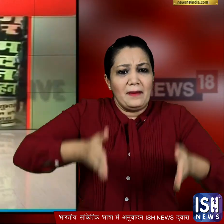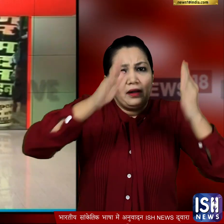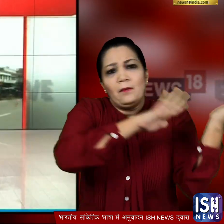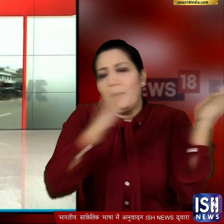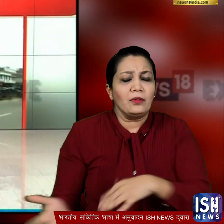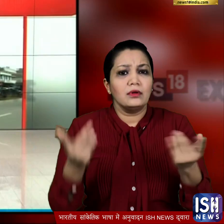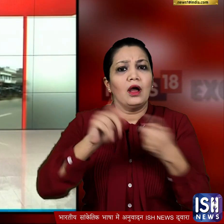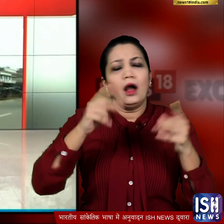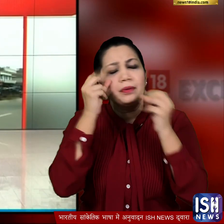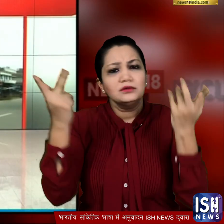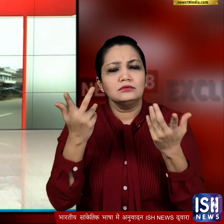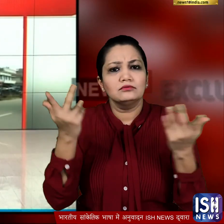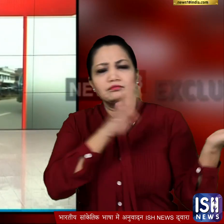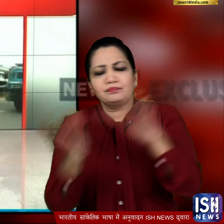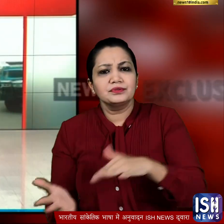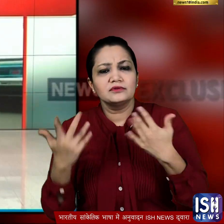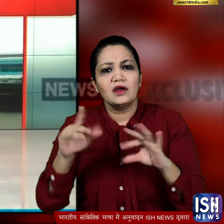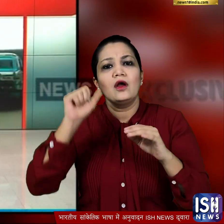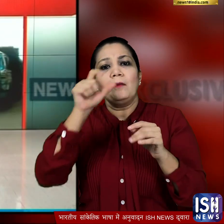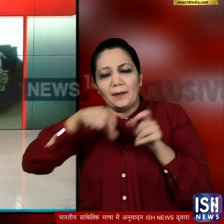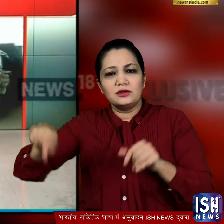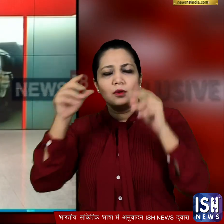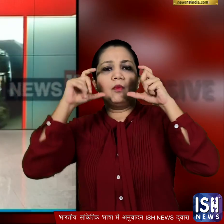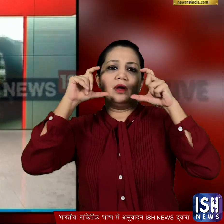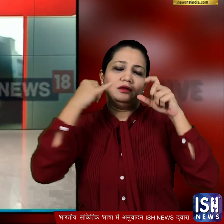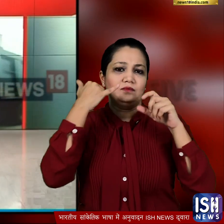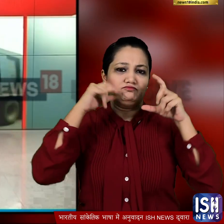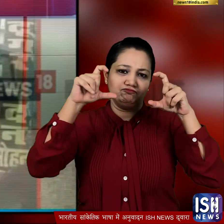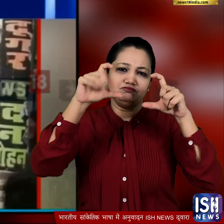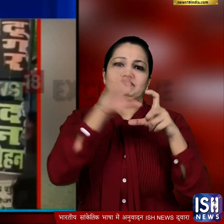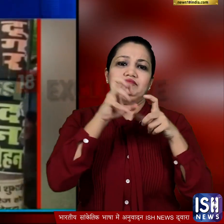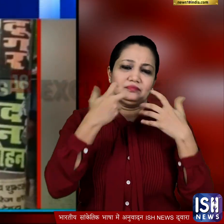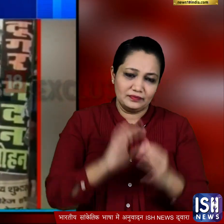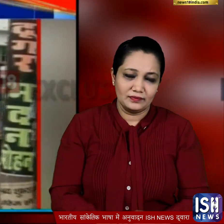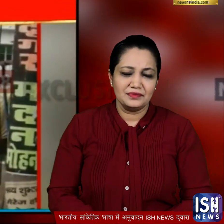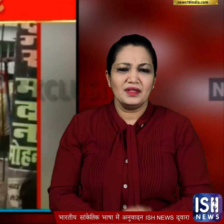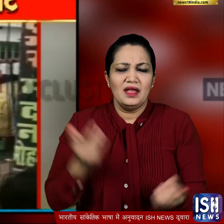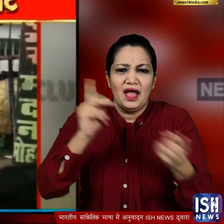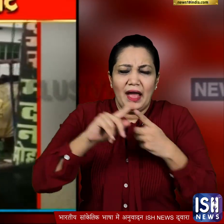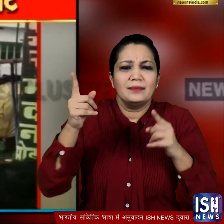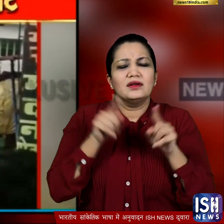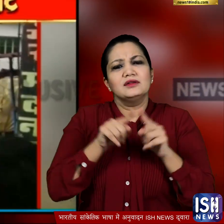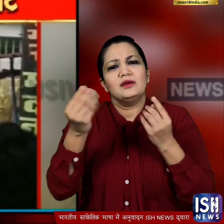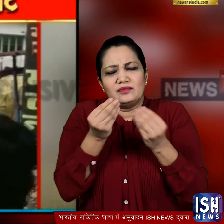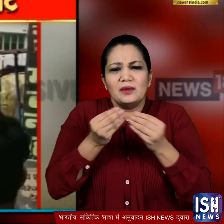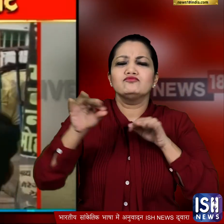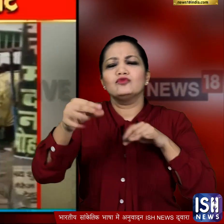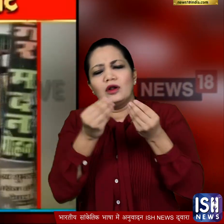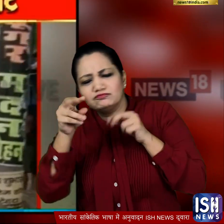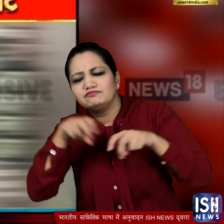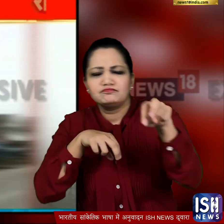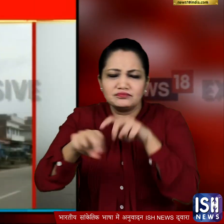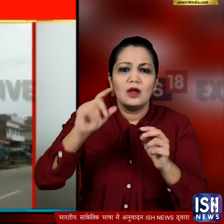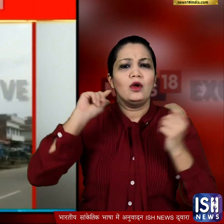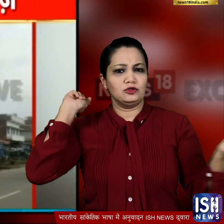इस घटना की तस्वीरों को आसपास के कुछ लोगों ने अपने मोबाइल में रिकॉर्ड कर लिया, जिसमें हादसे से पहले वहां थोड़ी चहल